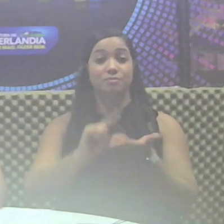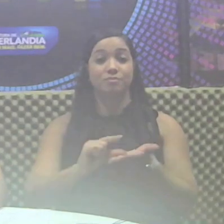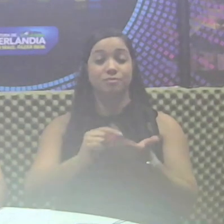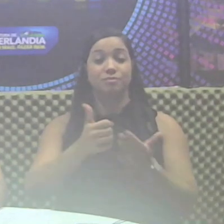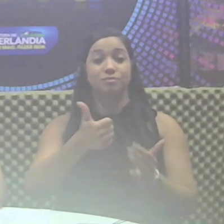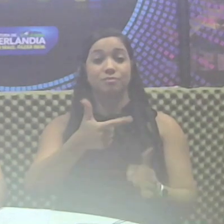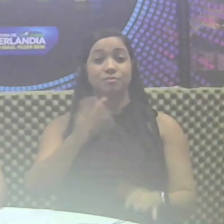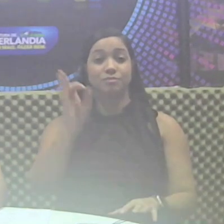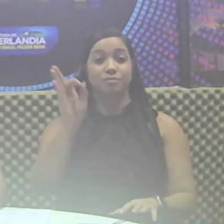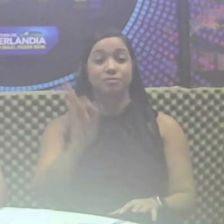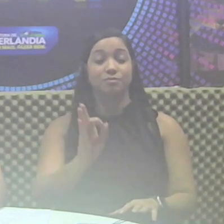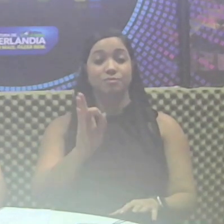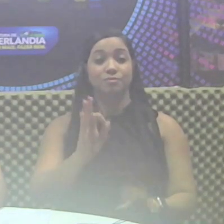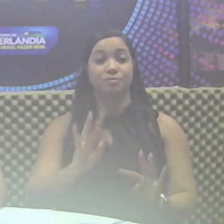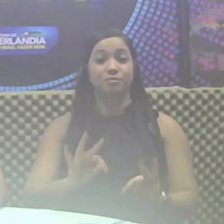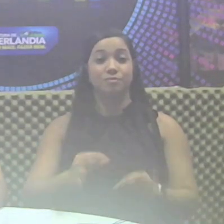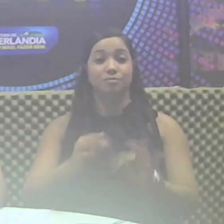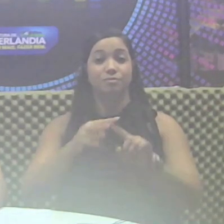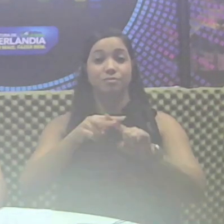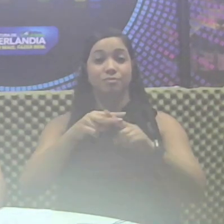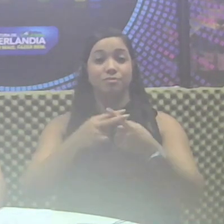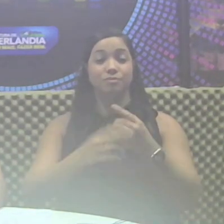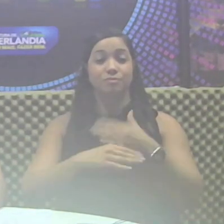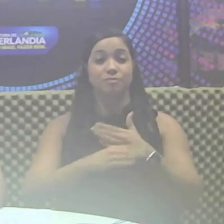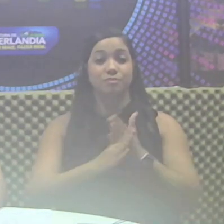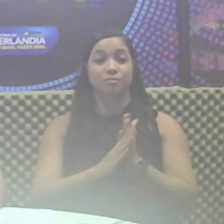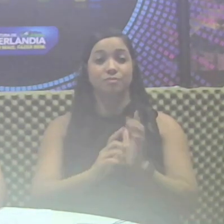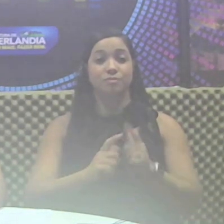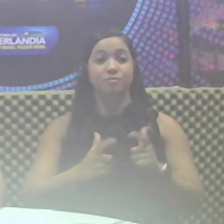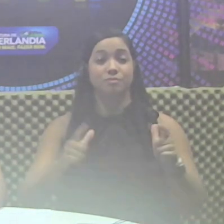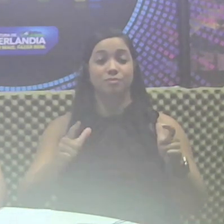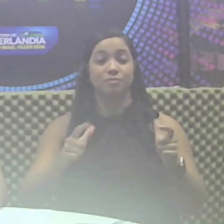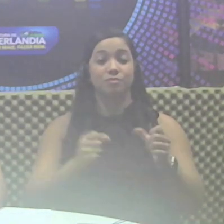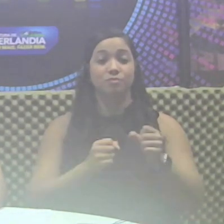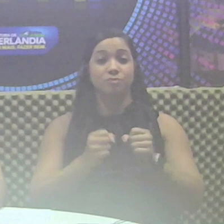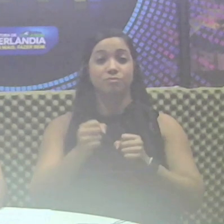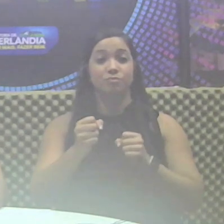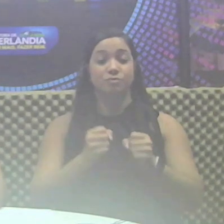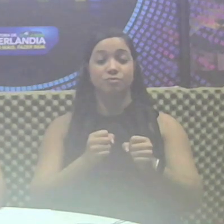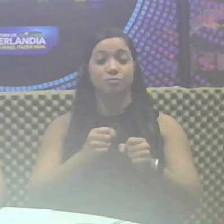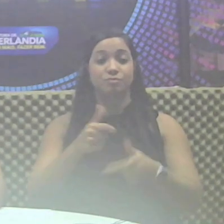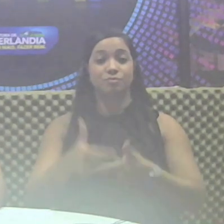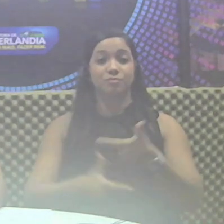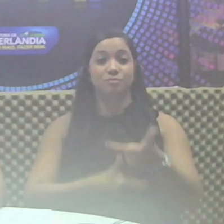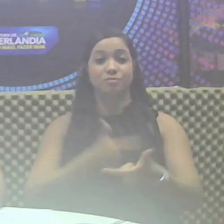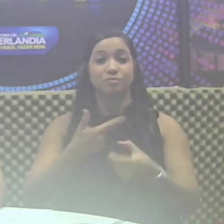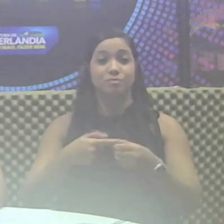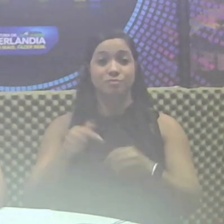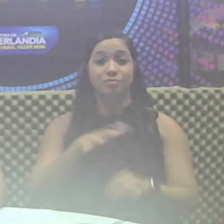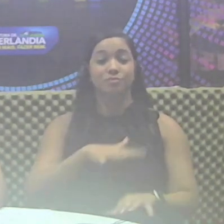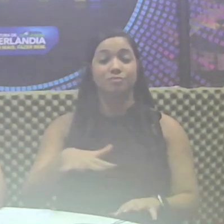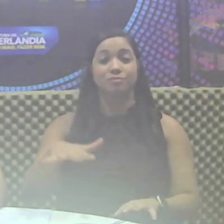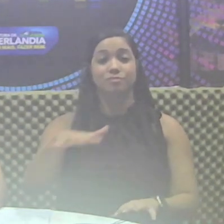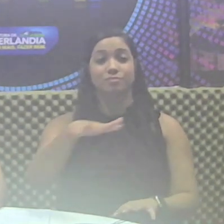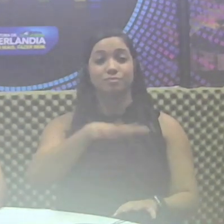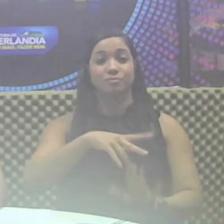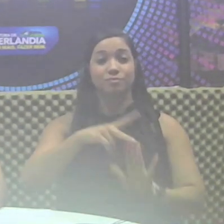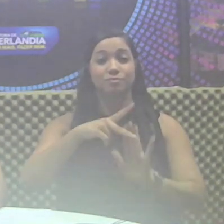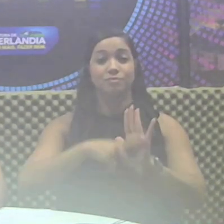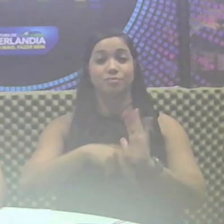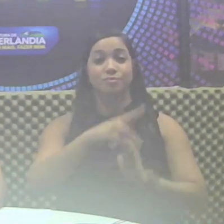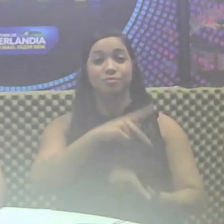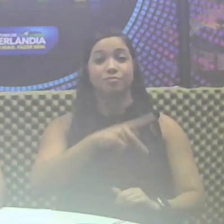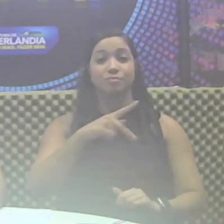além de modernizar, aperfeiçoar, expandir e operacionalizar os serviços na cidade. O projeto da PPP